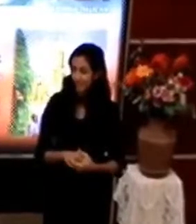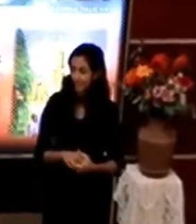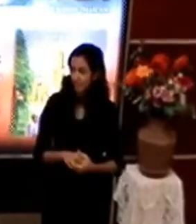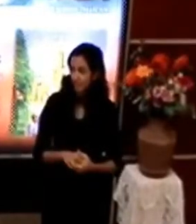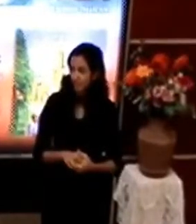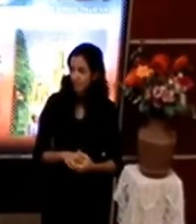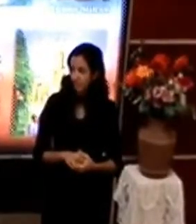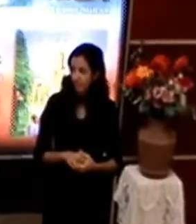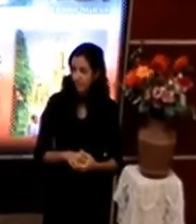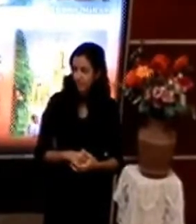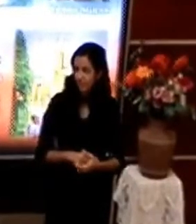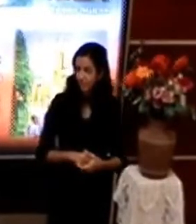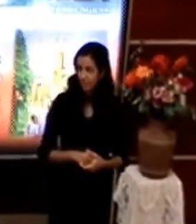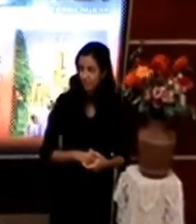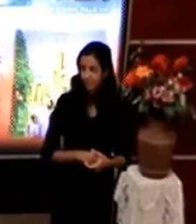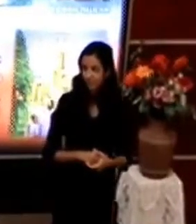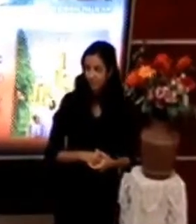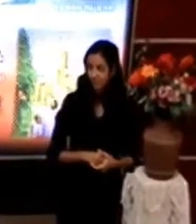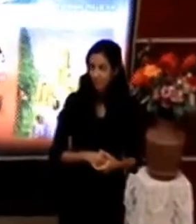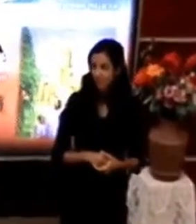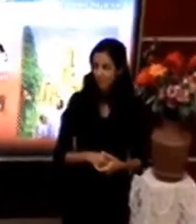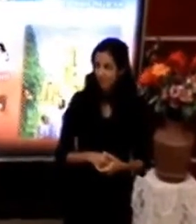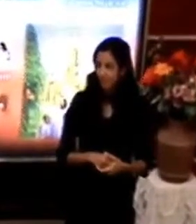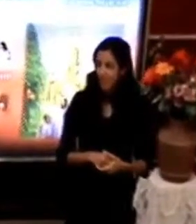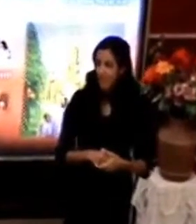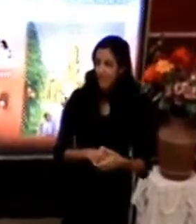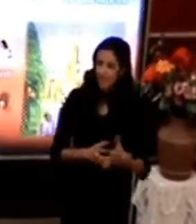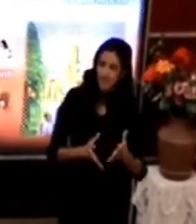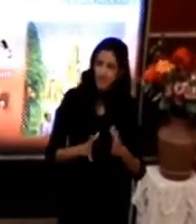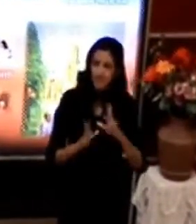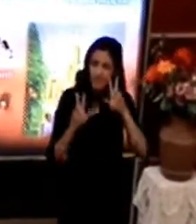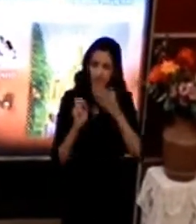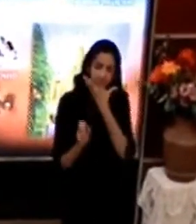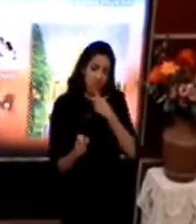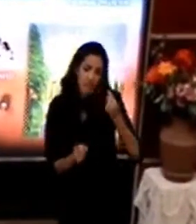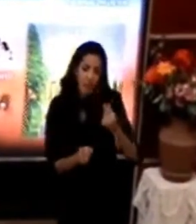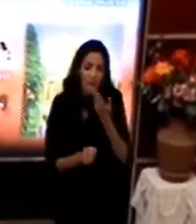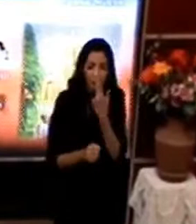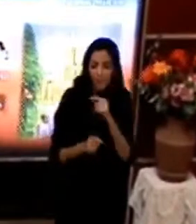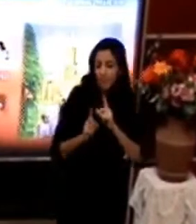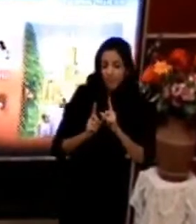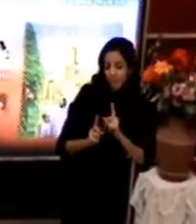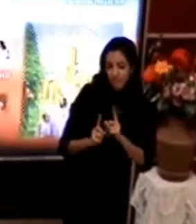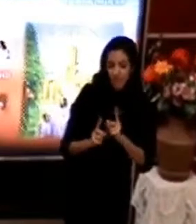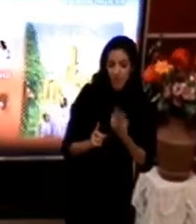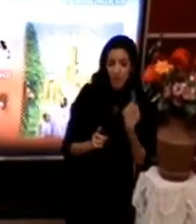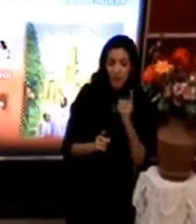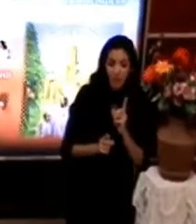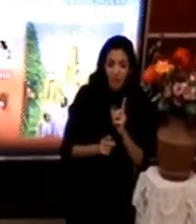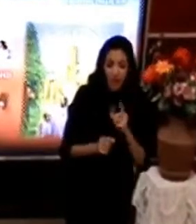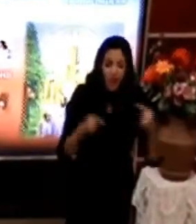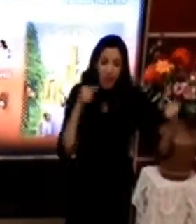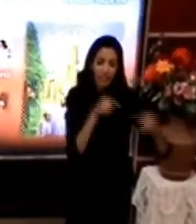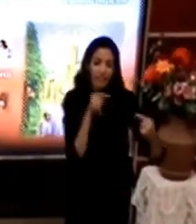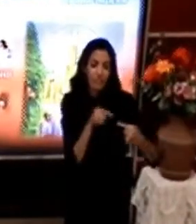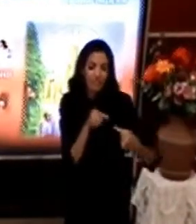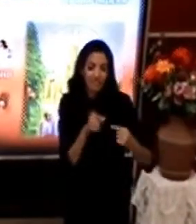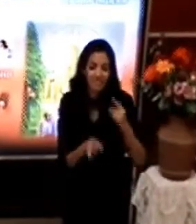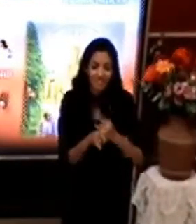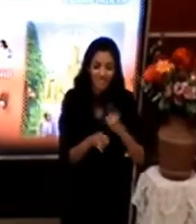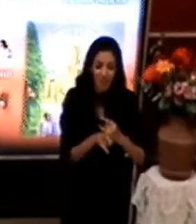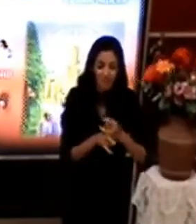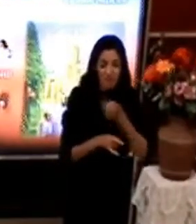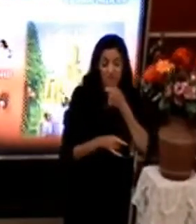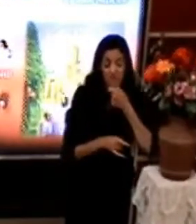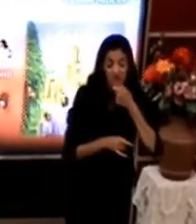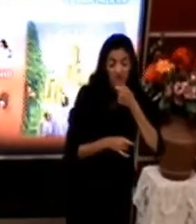Siempre me gustó a mí ver un poco de Dios, pero siempre era para hacerle la contra a lo que caía en la casa, porque siempre iban